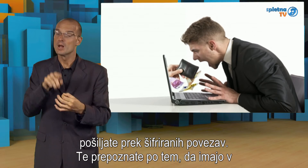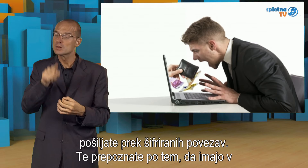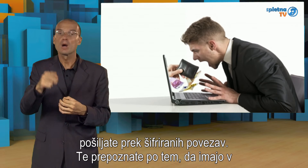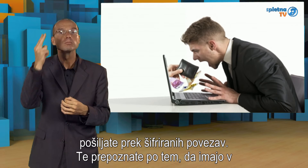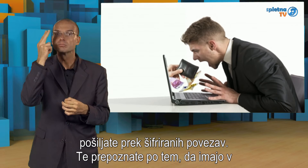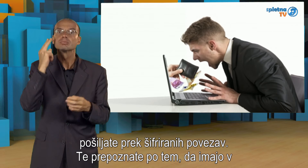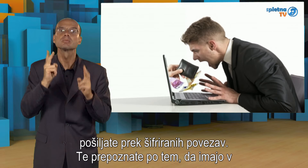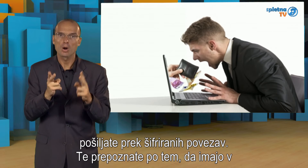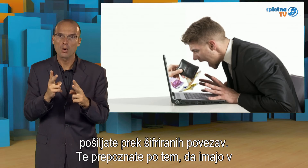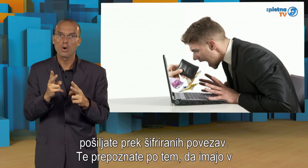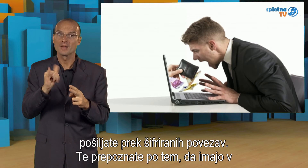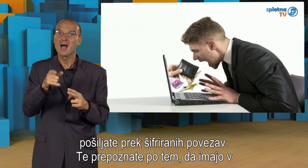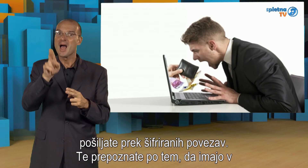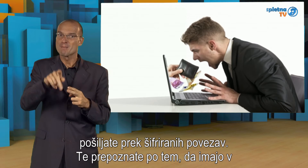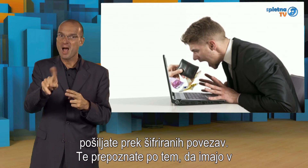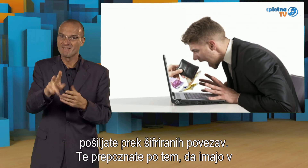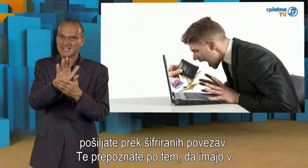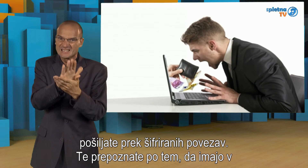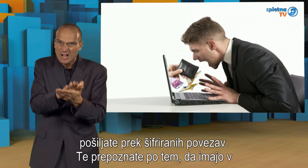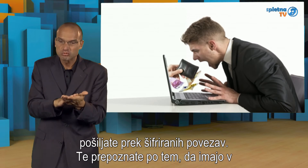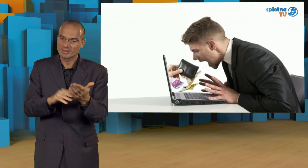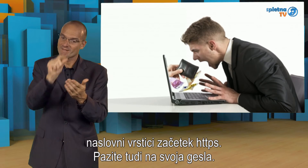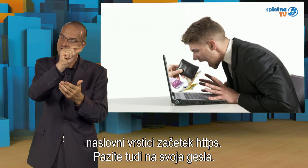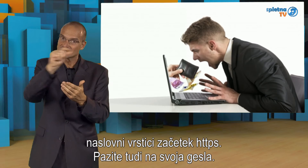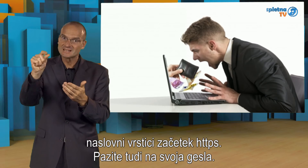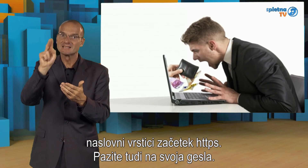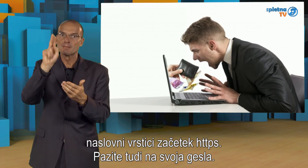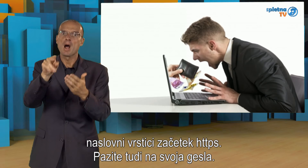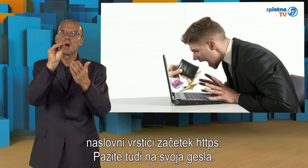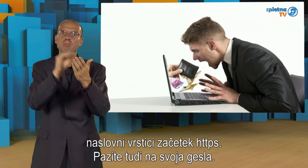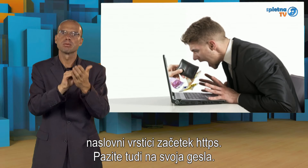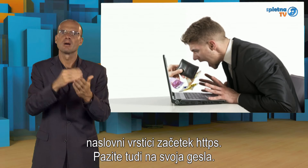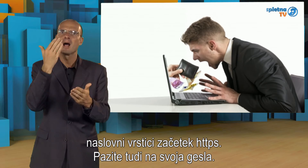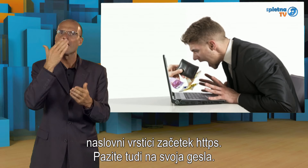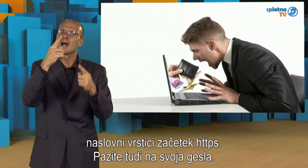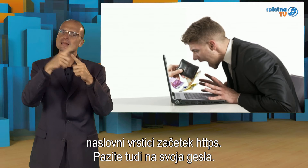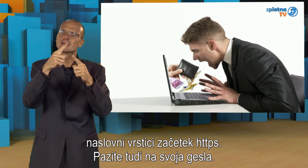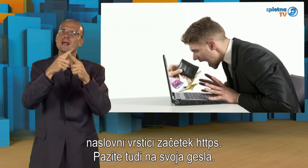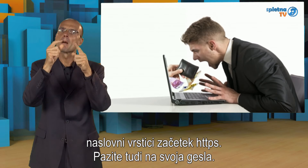Te prepoznate potem, da imajo v naslovni vrstici začetek HTTPS.